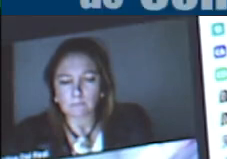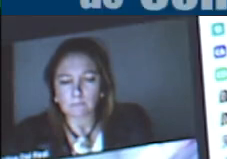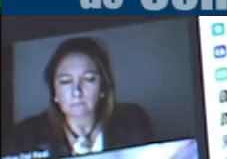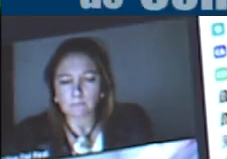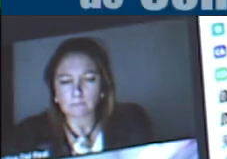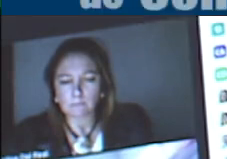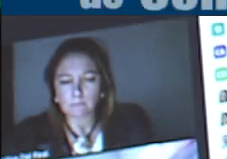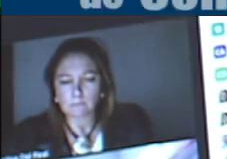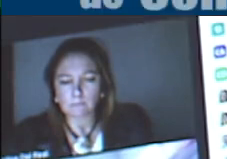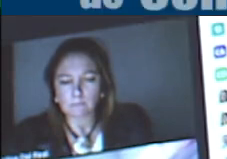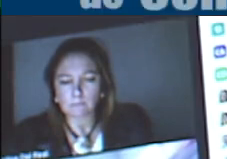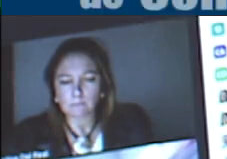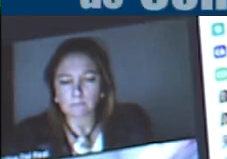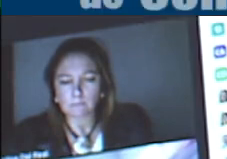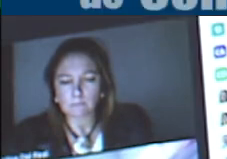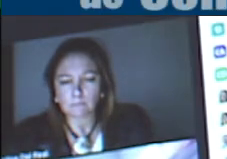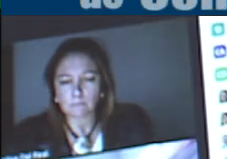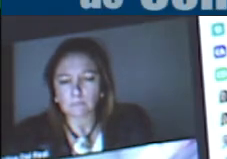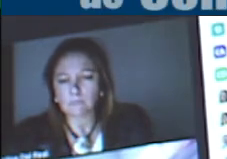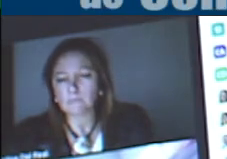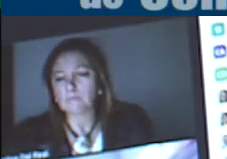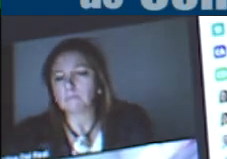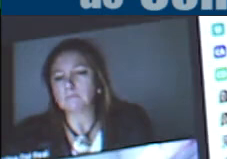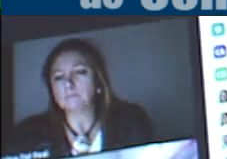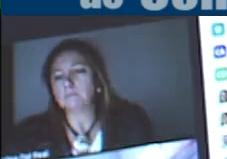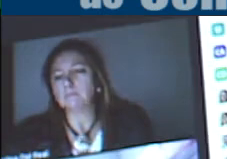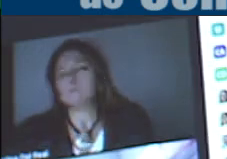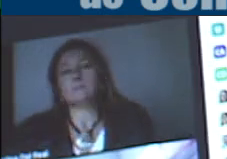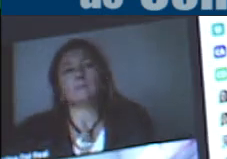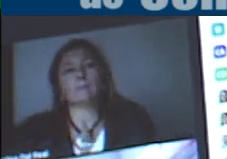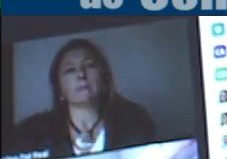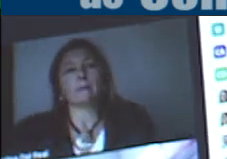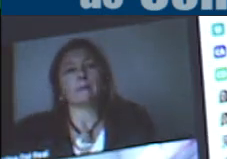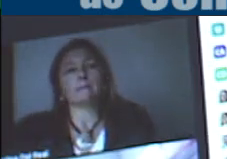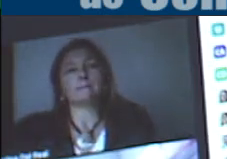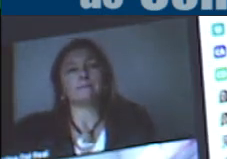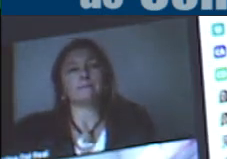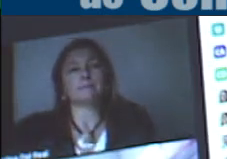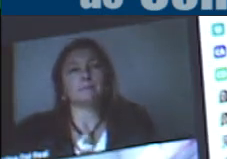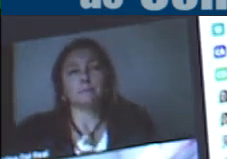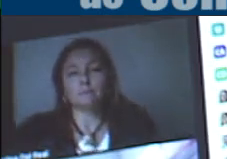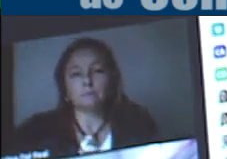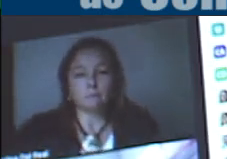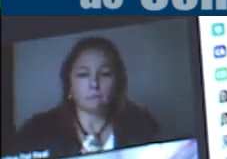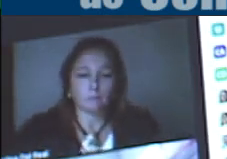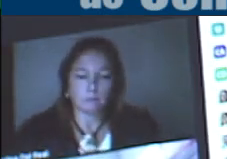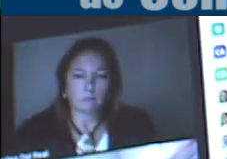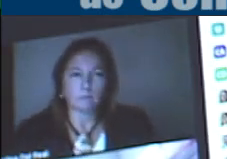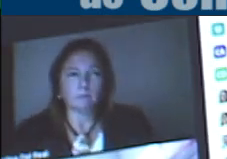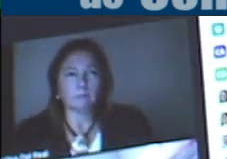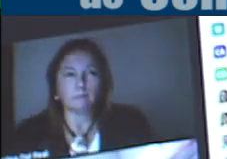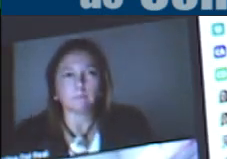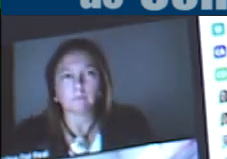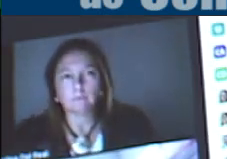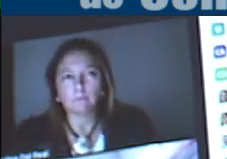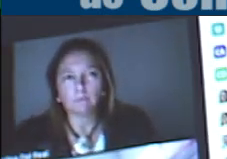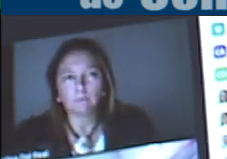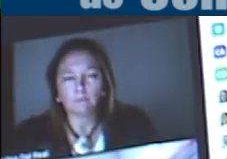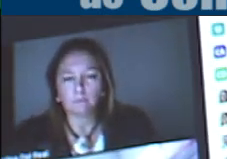orientar. De hecho, digamos de la siguiente manera, presidente, la gente vulnerable, que está del